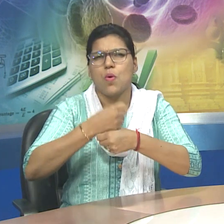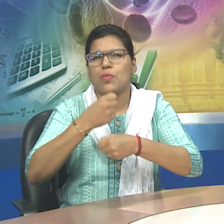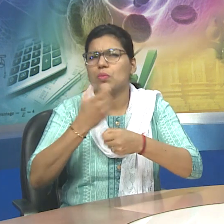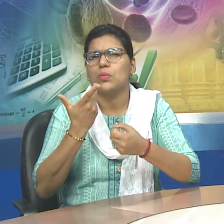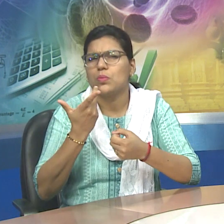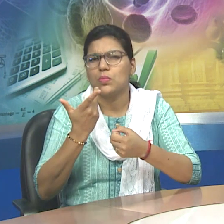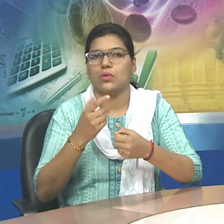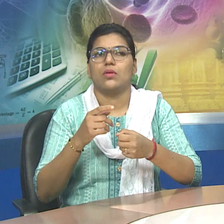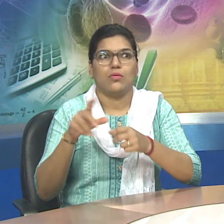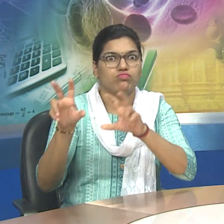तीसरा सरकार,